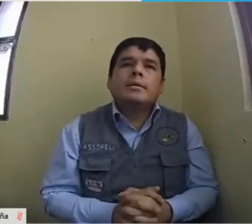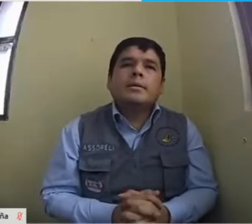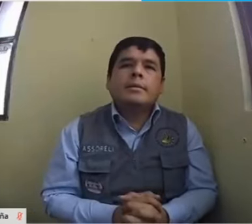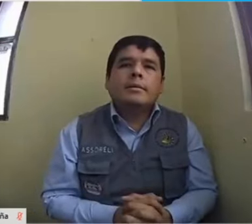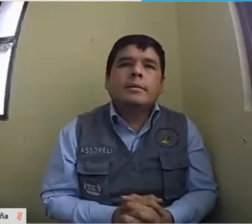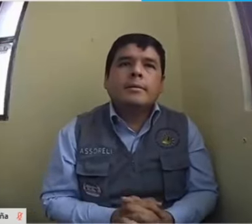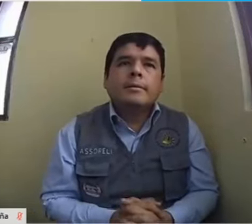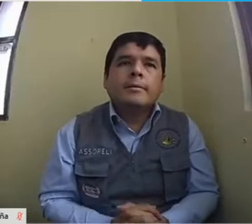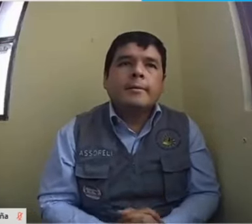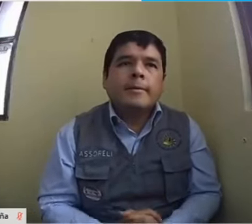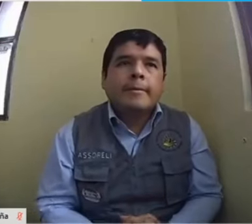Mil disculpas.